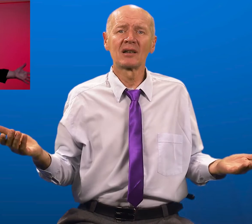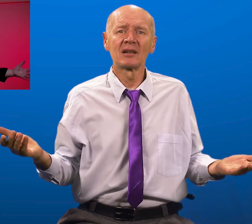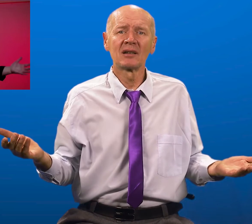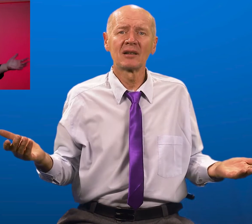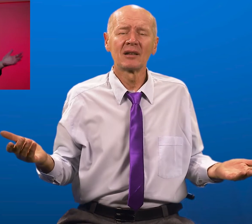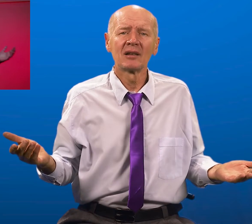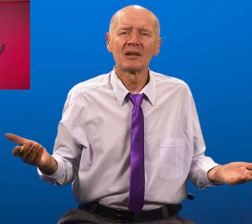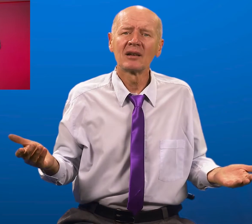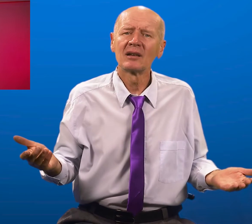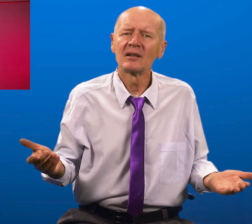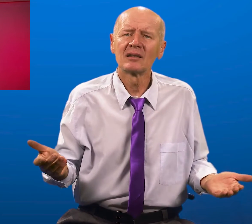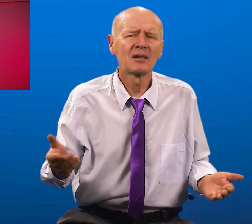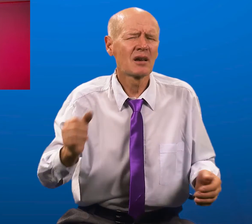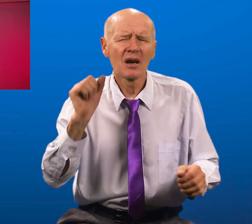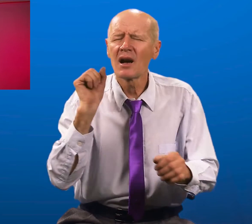человек,